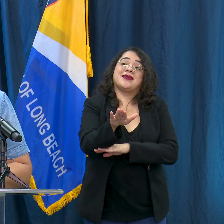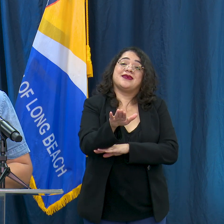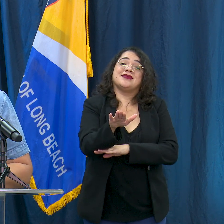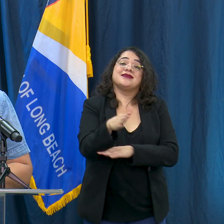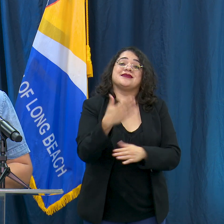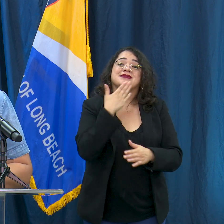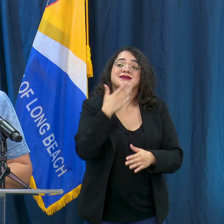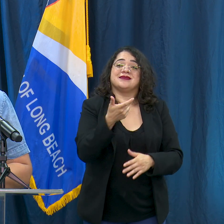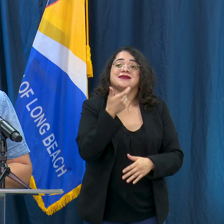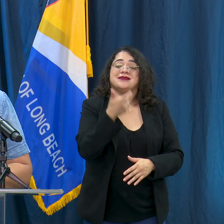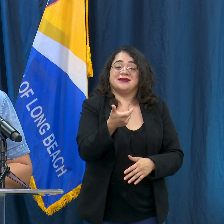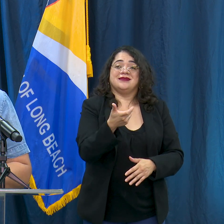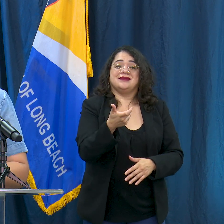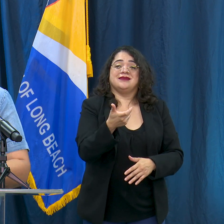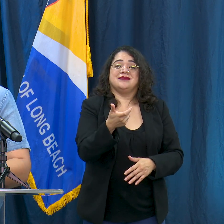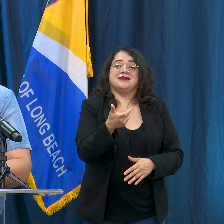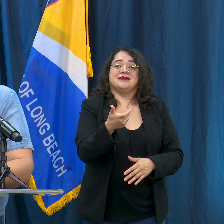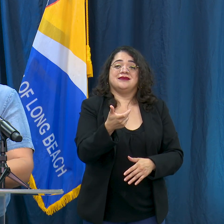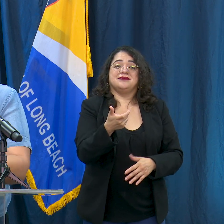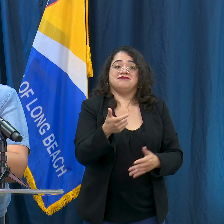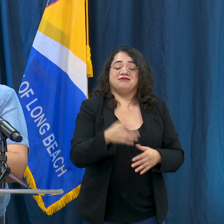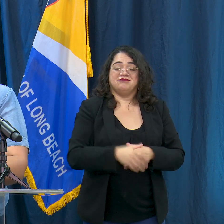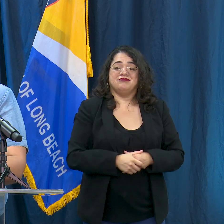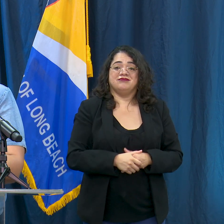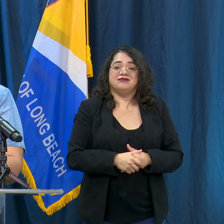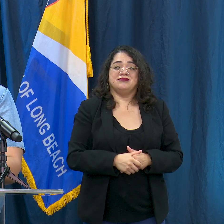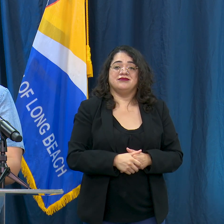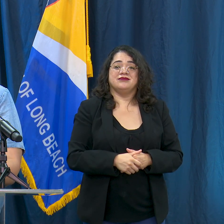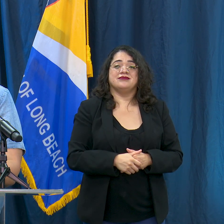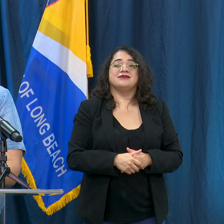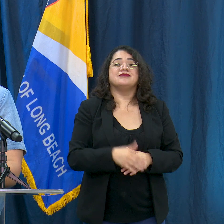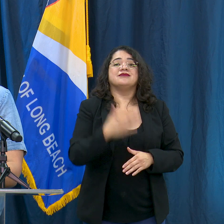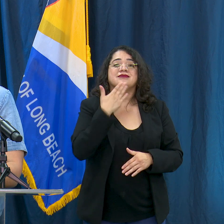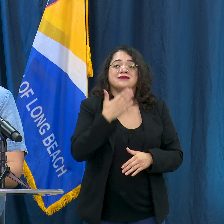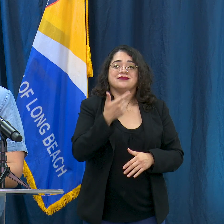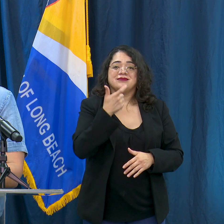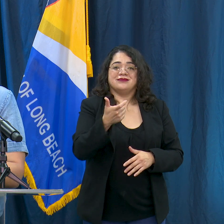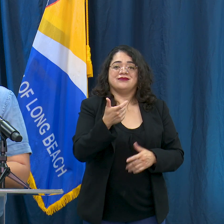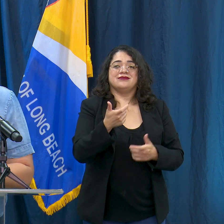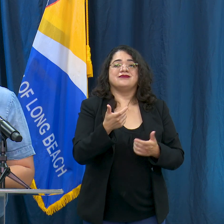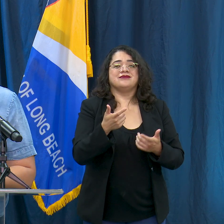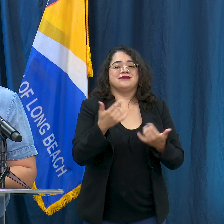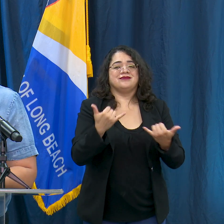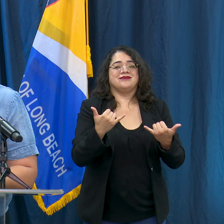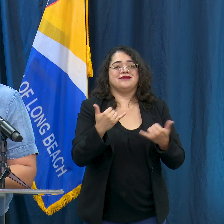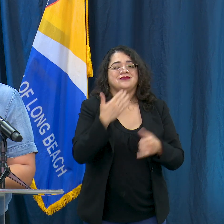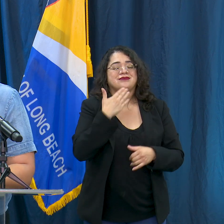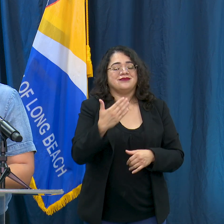Gracias por estar con nosotros hoy. Thank you very much for being with us today.